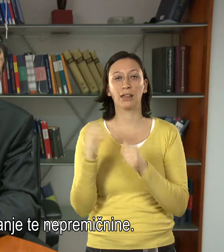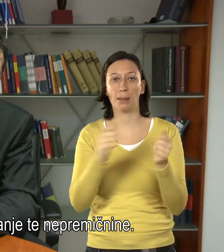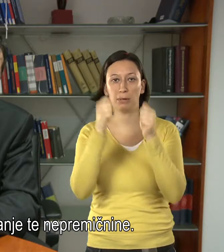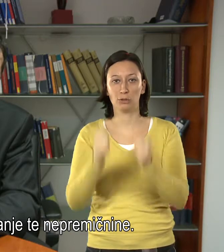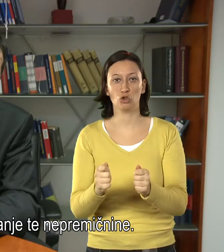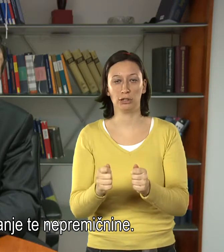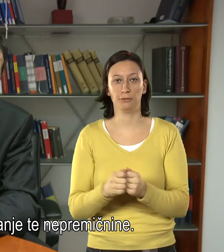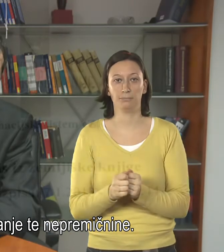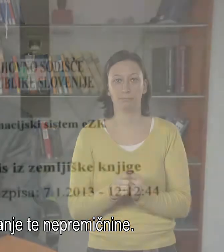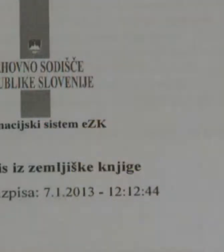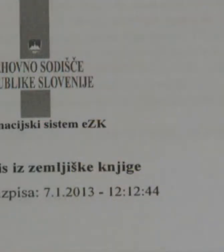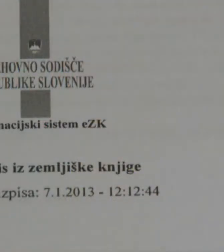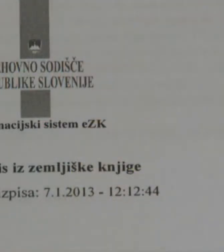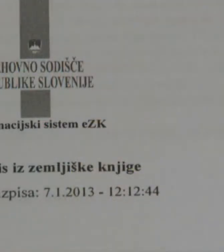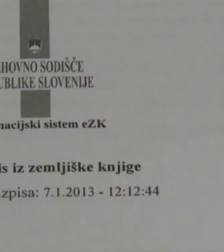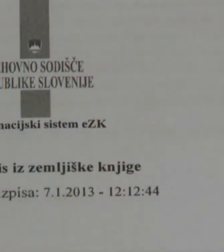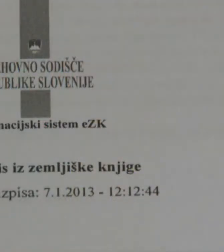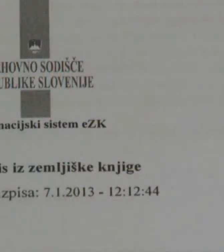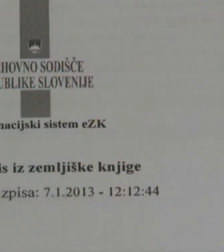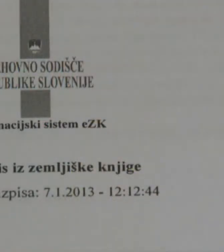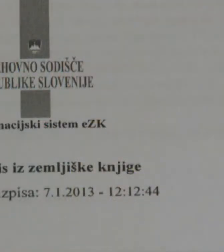stanje te nepremičnine.